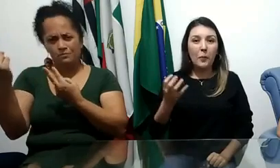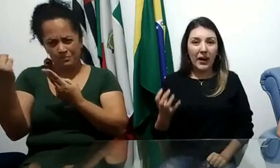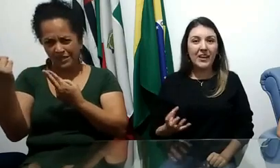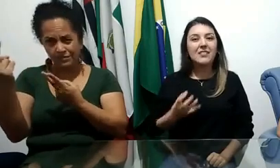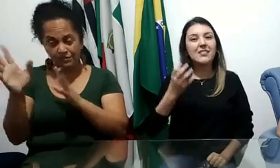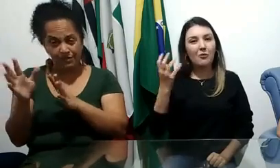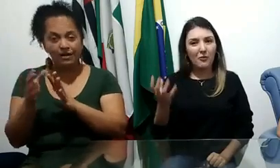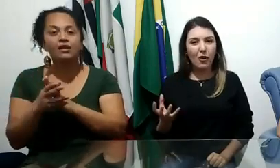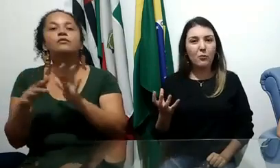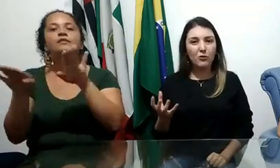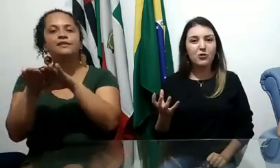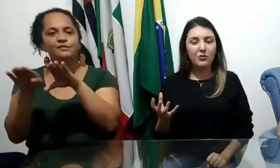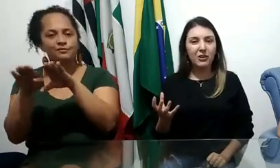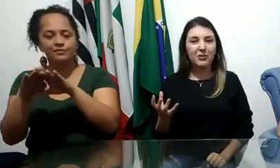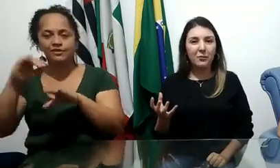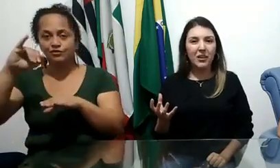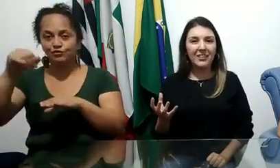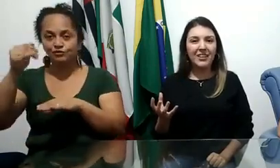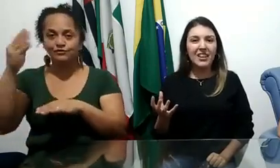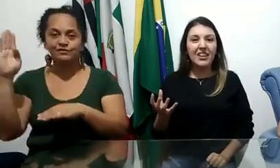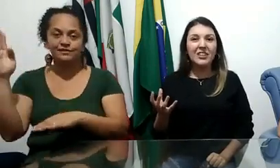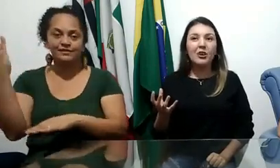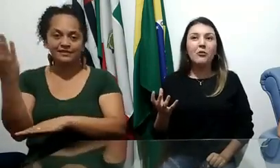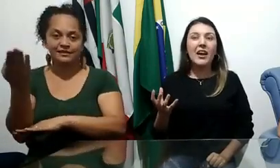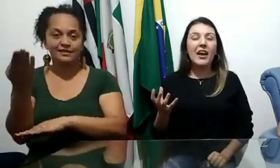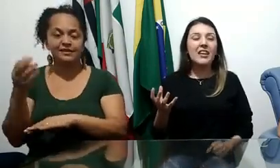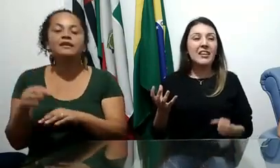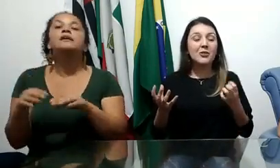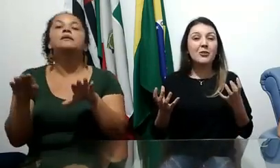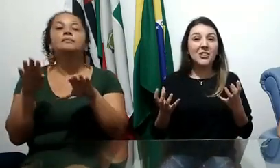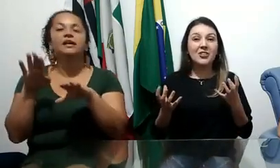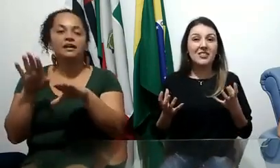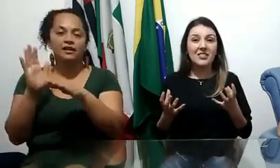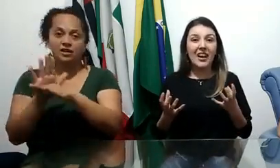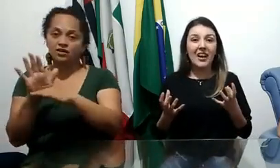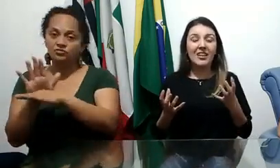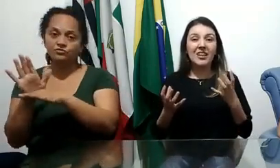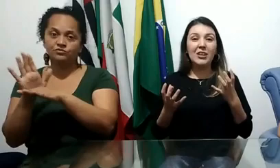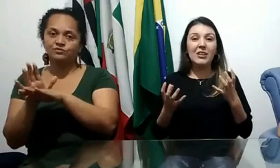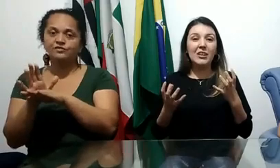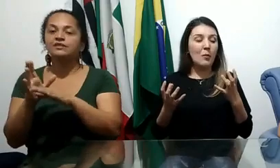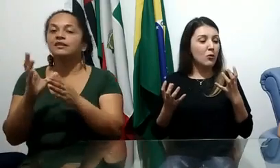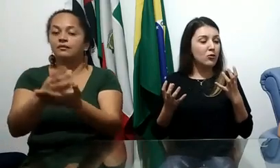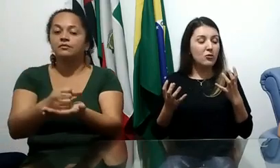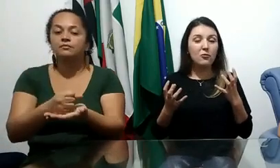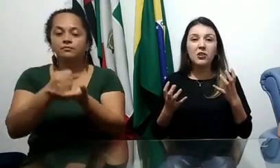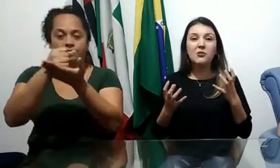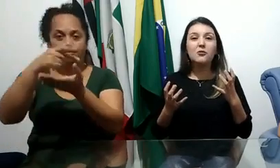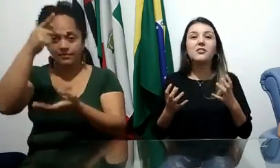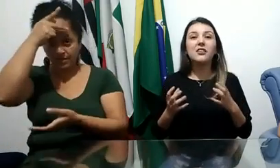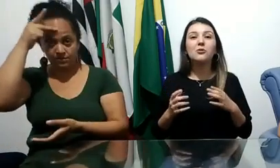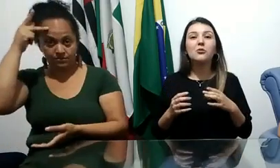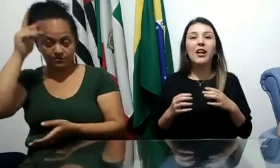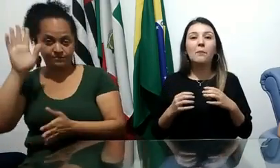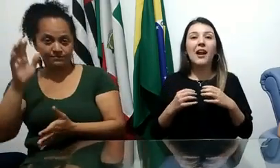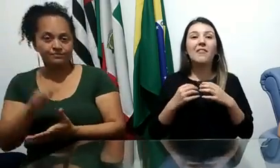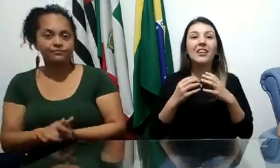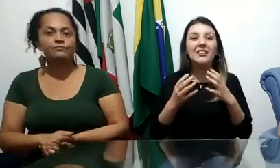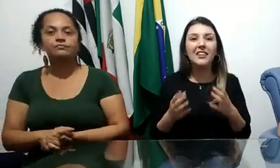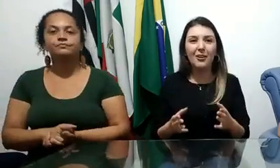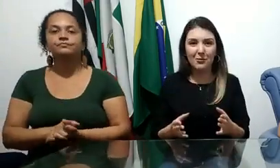Egito para salvar o povo judeu também. Então, e na história de Esther, é muito difícil você escutar